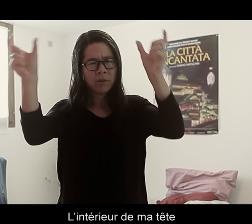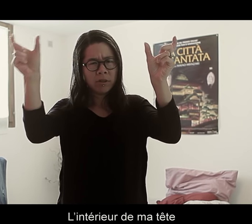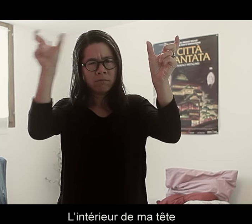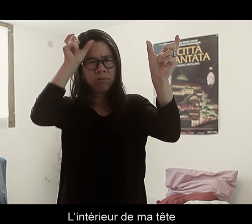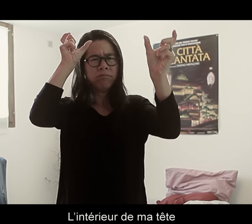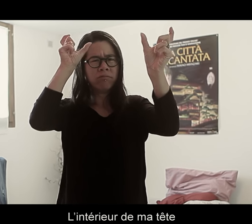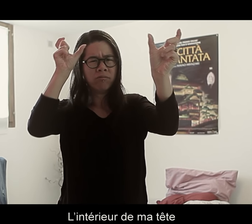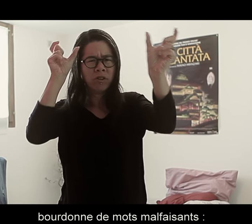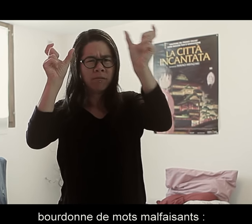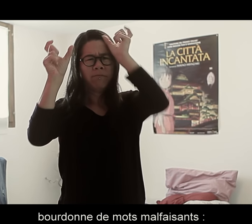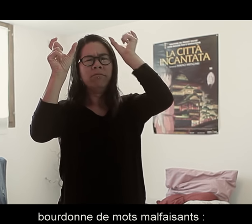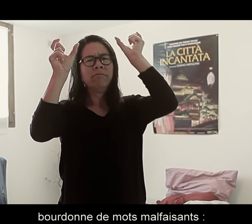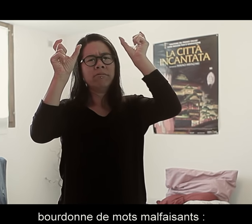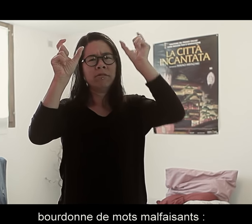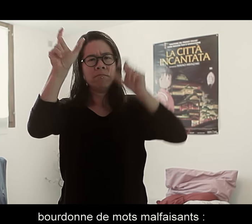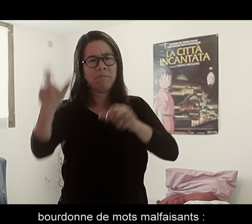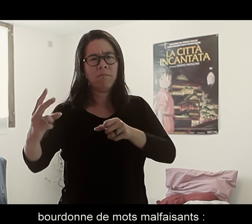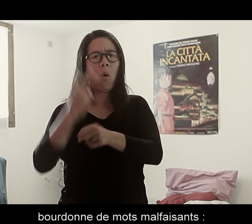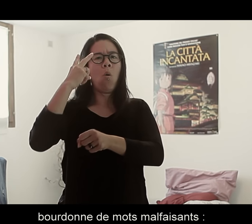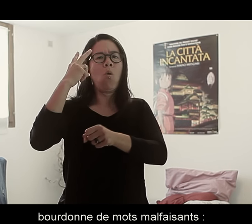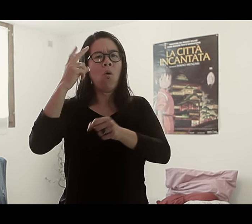L'intérieur de ma tête bourdonne de mots malfaisants.